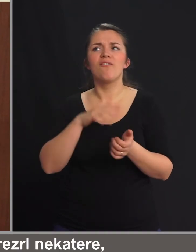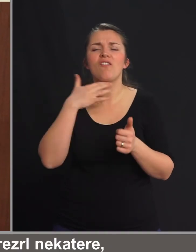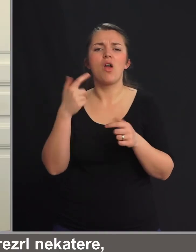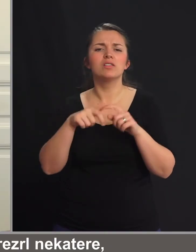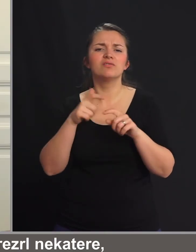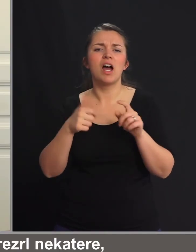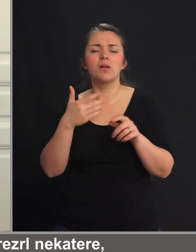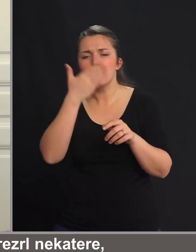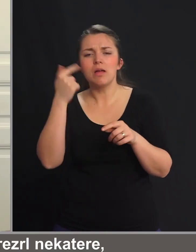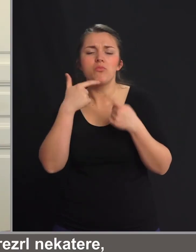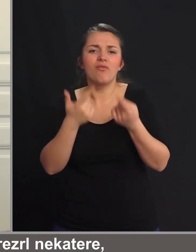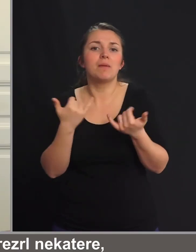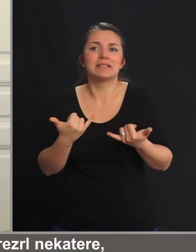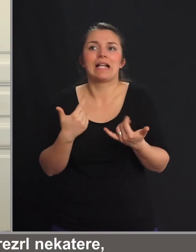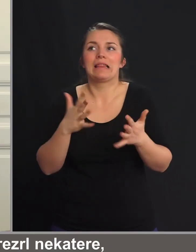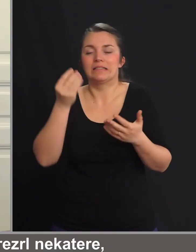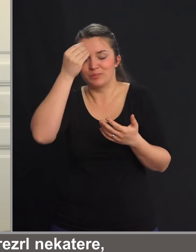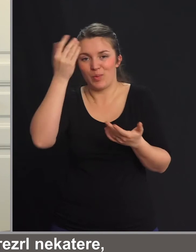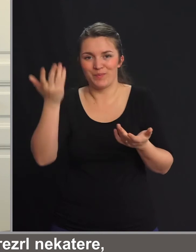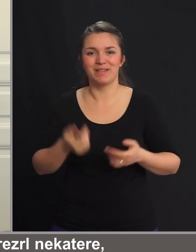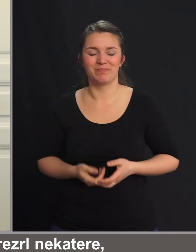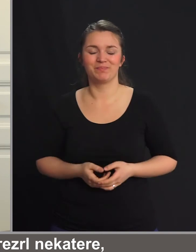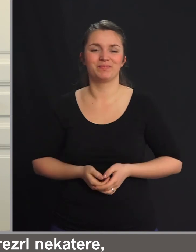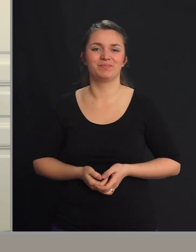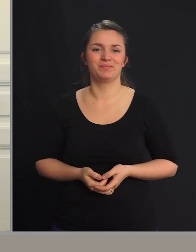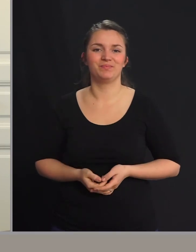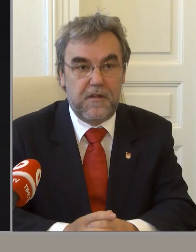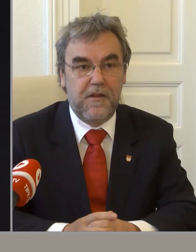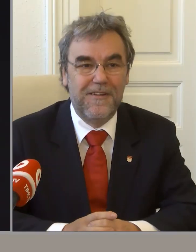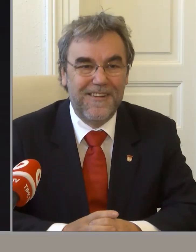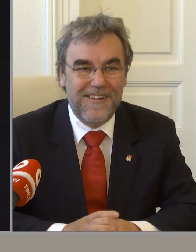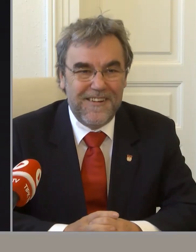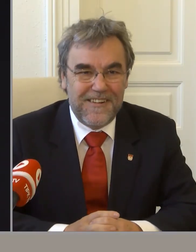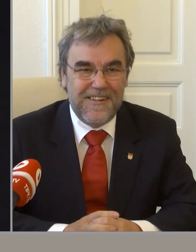kar prezršil nekatere, ki jih se ta trenutek ne spomnim.